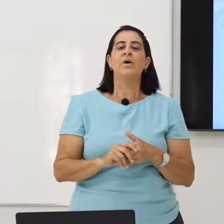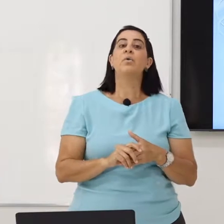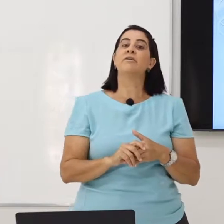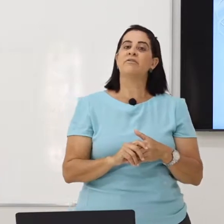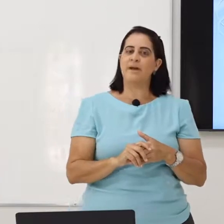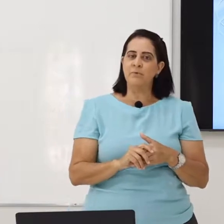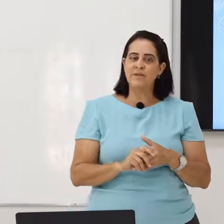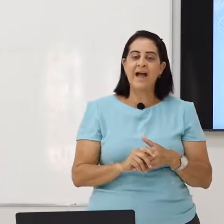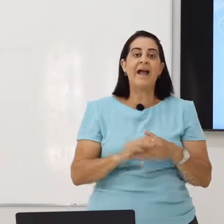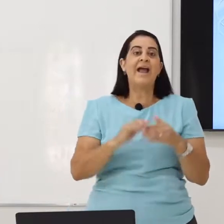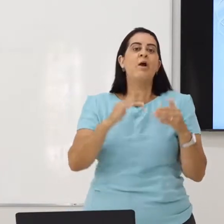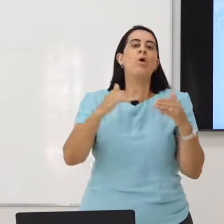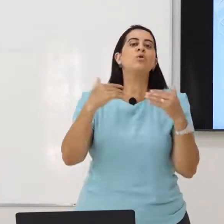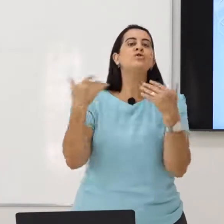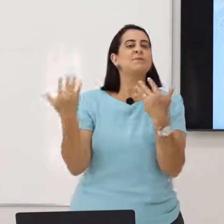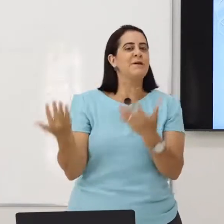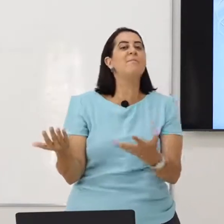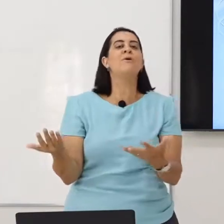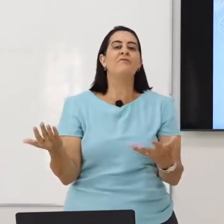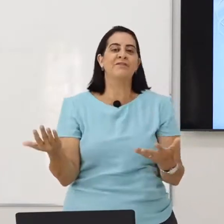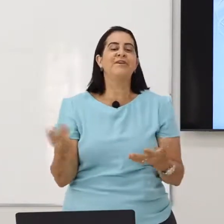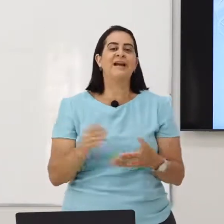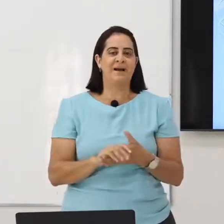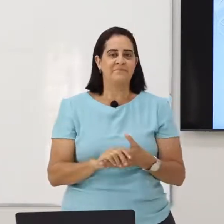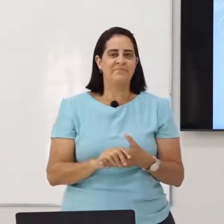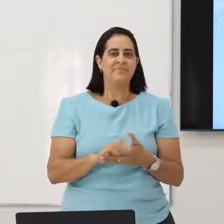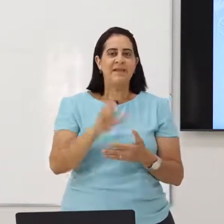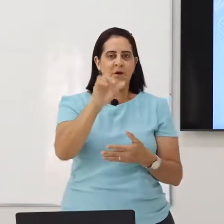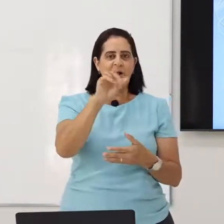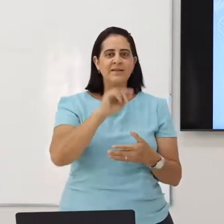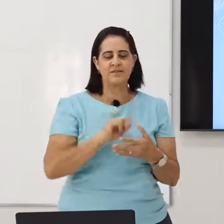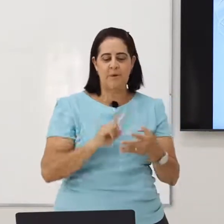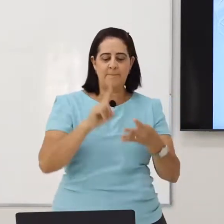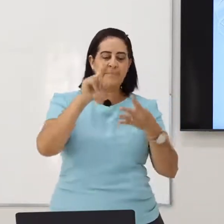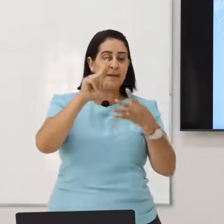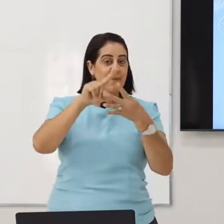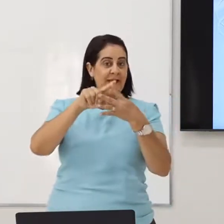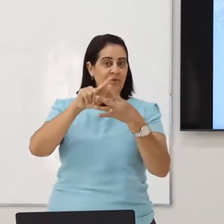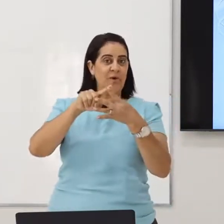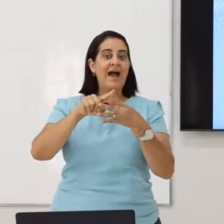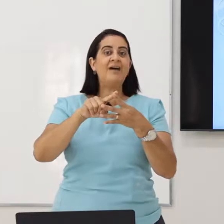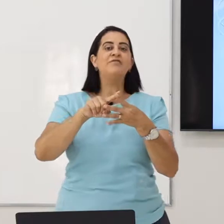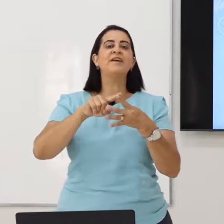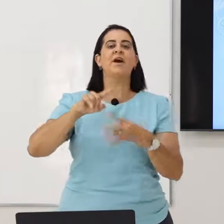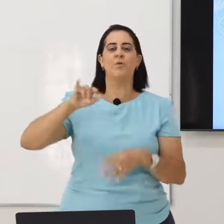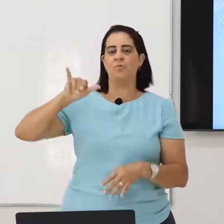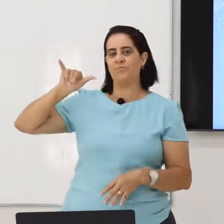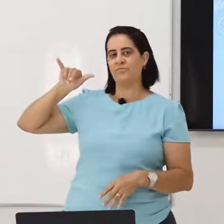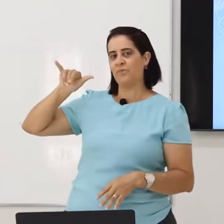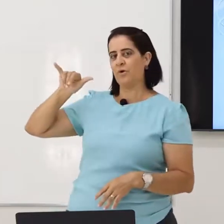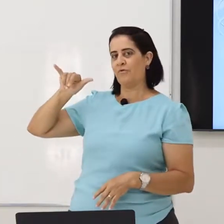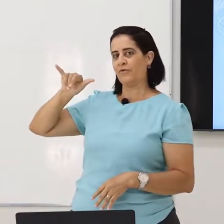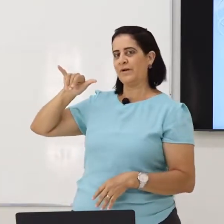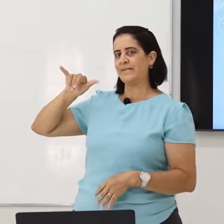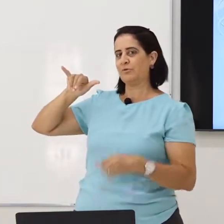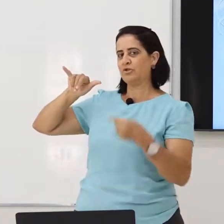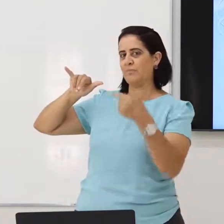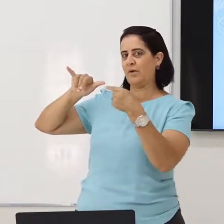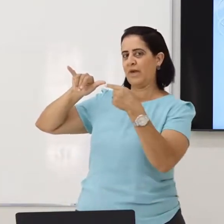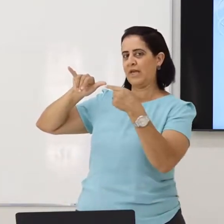que vai mudar é onde a minha mão vai ficar. Olha só, primeiro, avião. Configuração de mão em